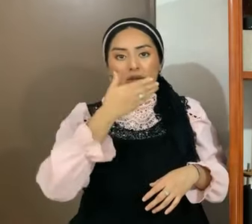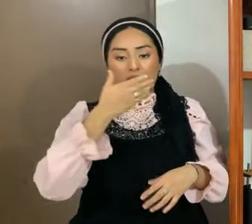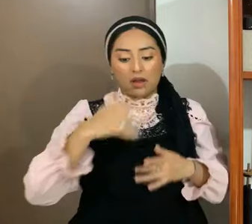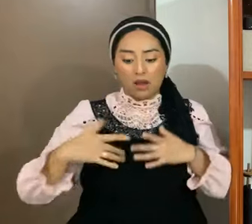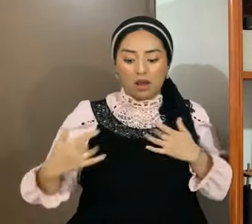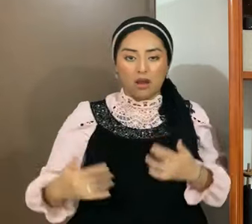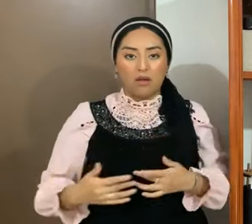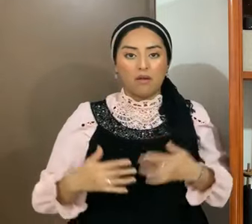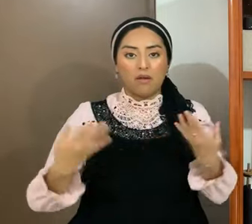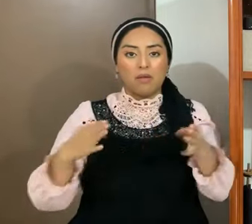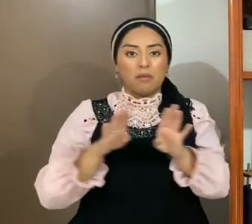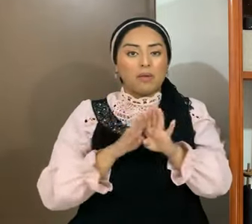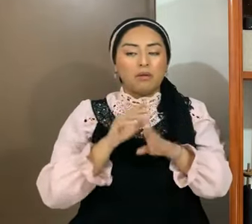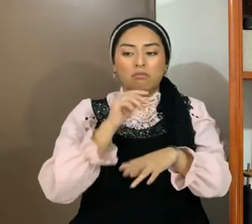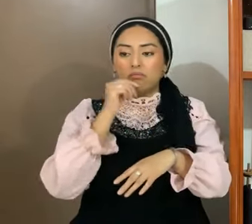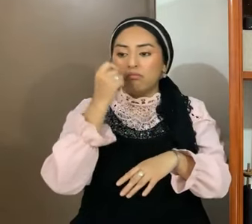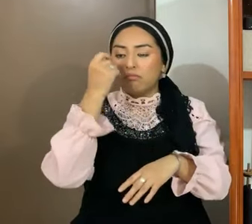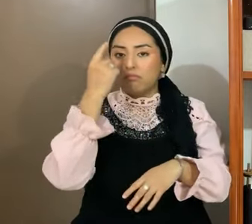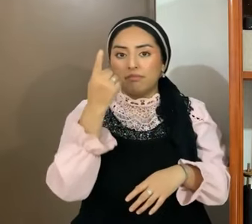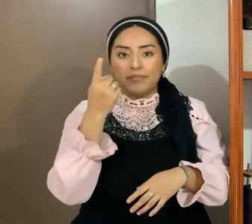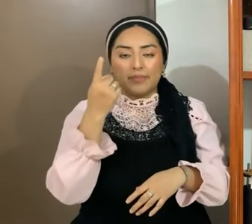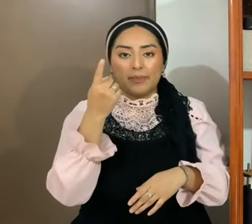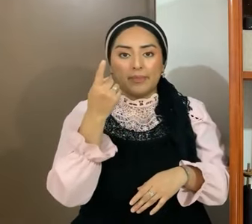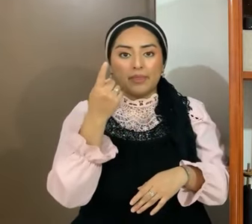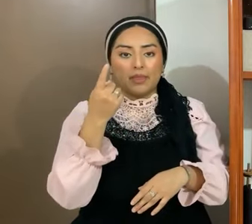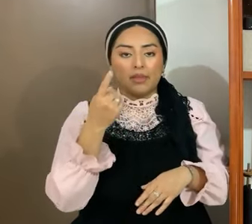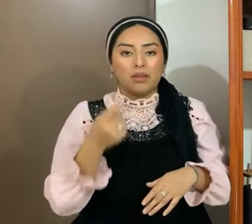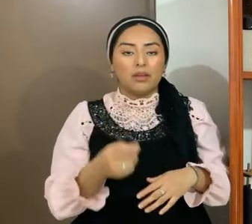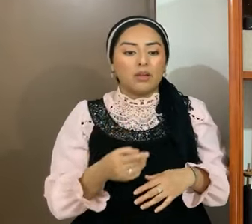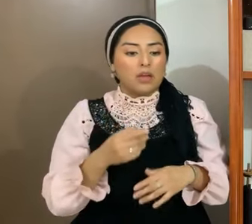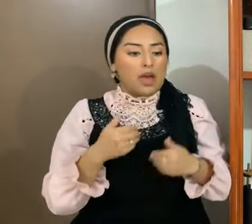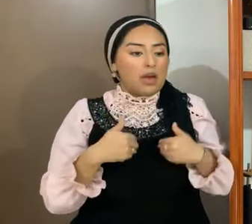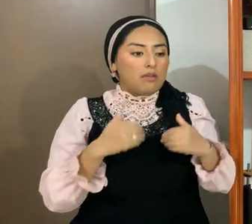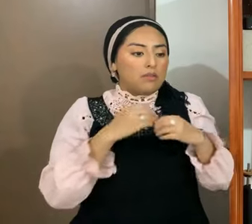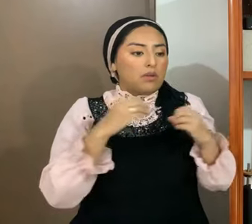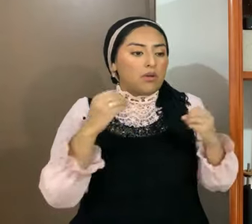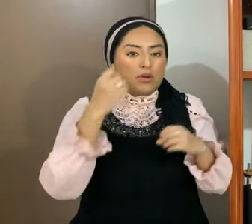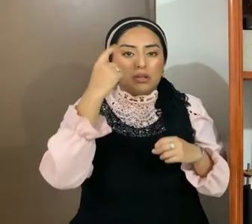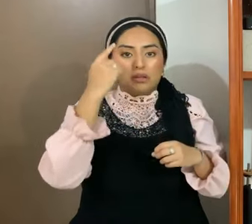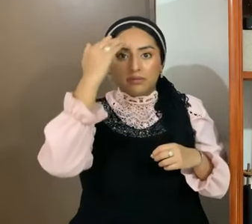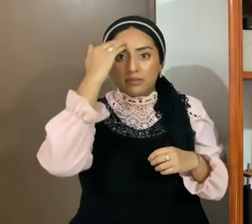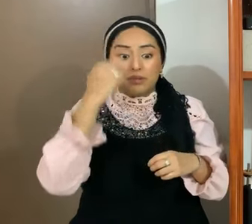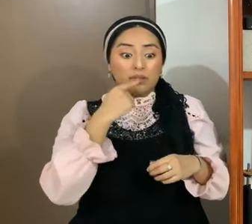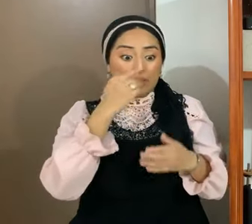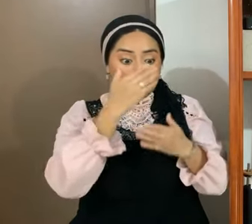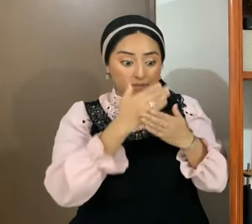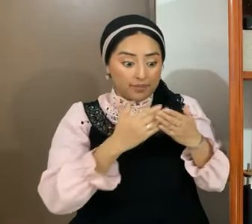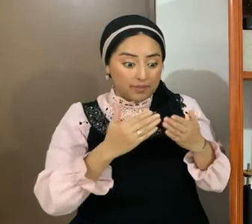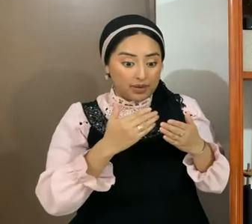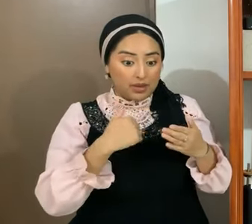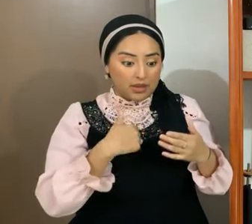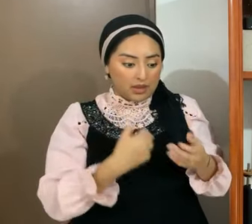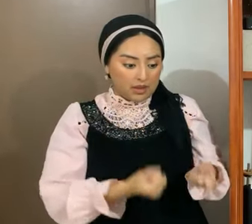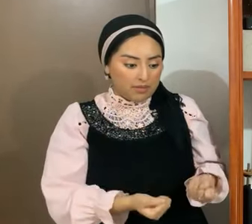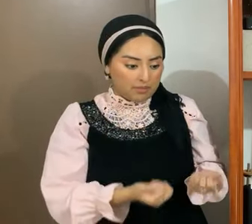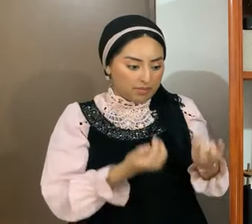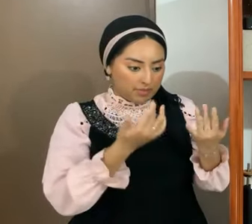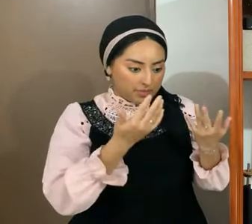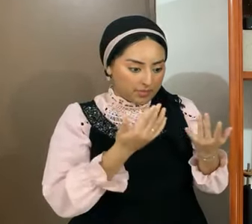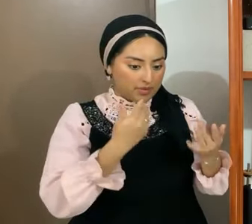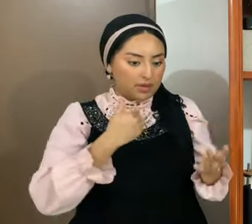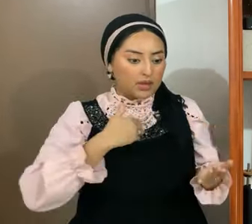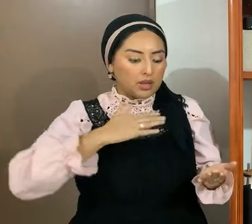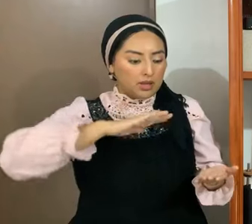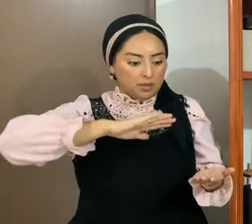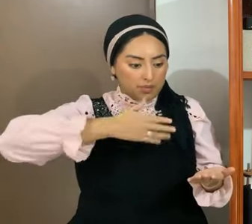no entender. No discurre para consigo, no tiene sentido ni entendimiento para decir, parte de esto quemé en el fuego y sobre sus brasas